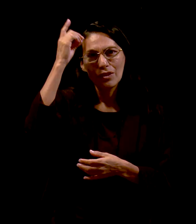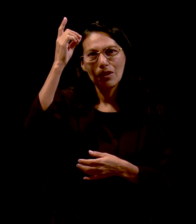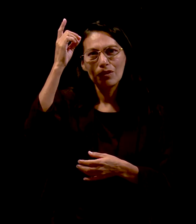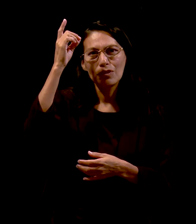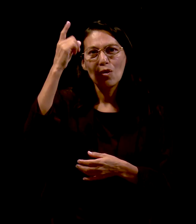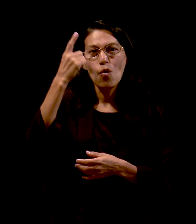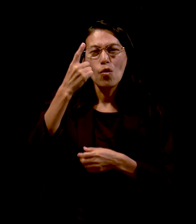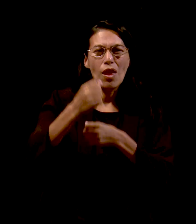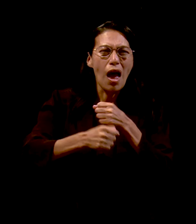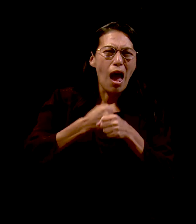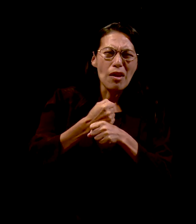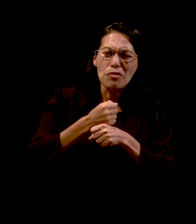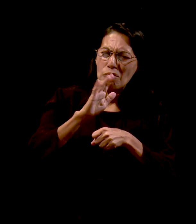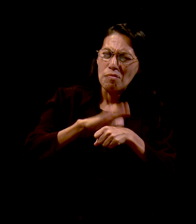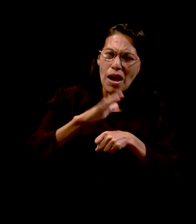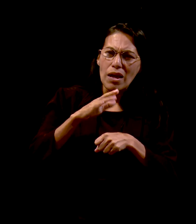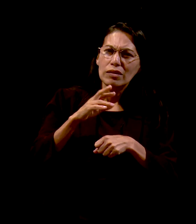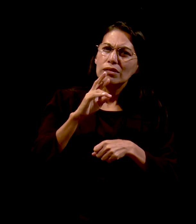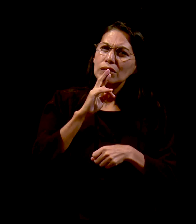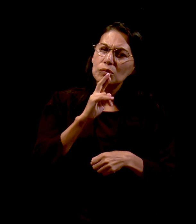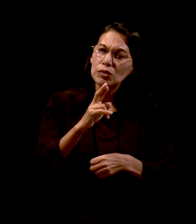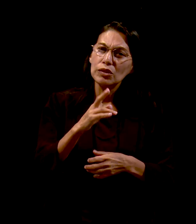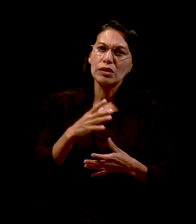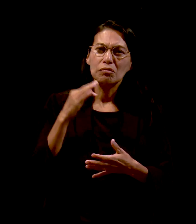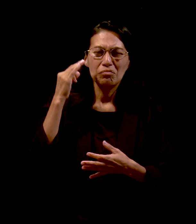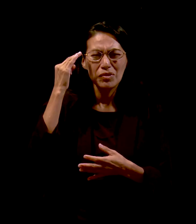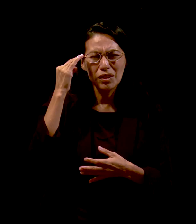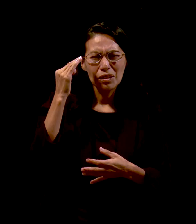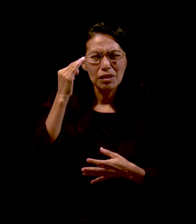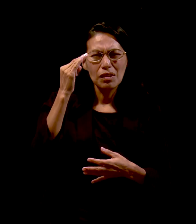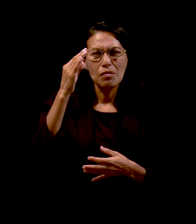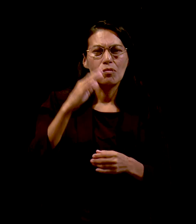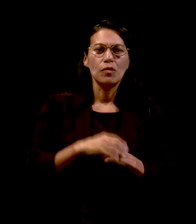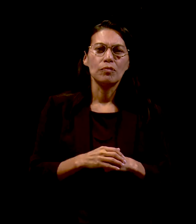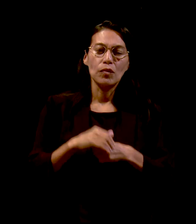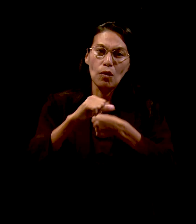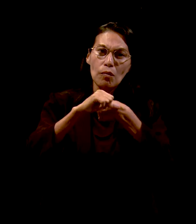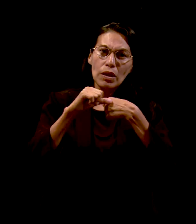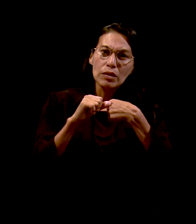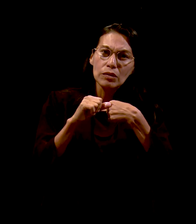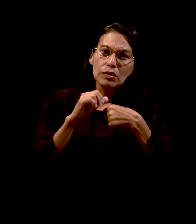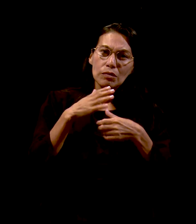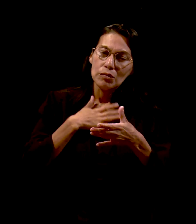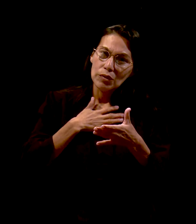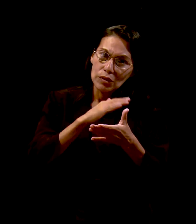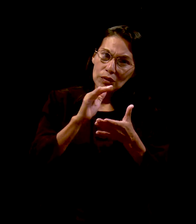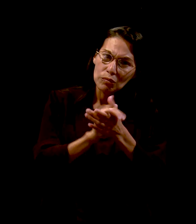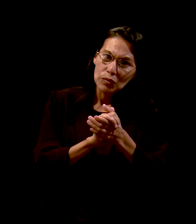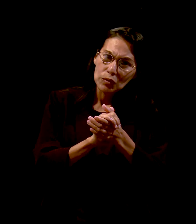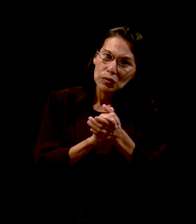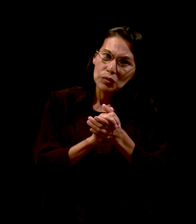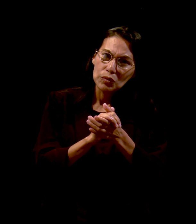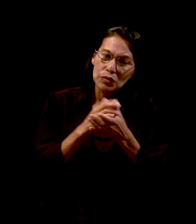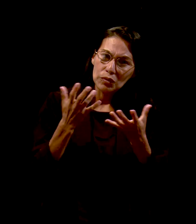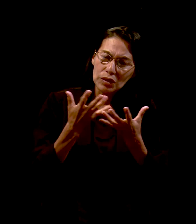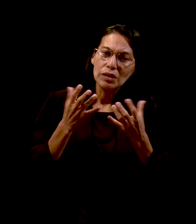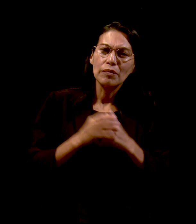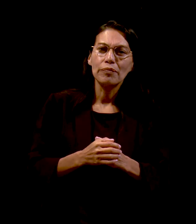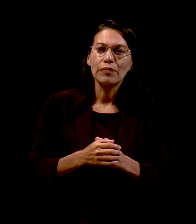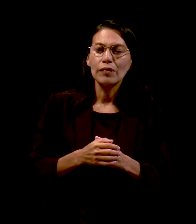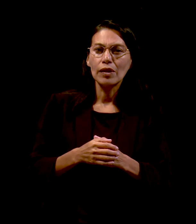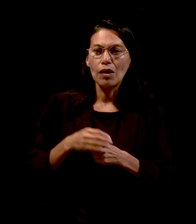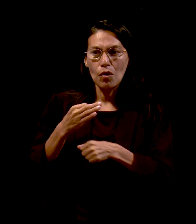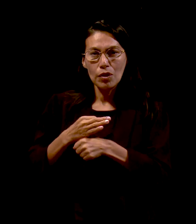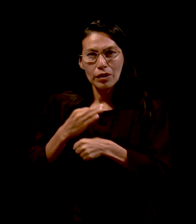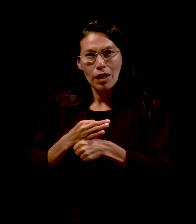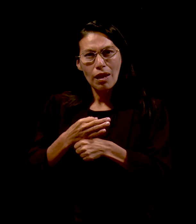más de un año en responder nuestra oración para que la operación de mi esposo y pudiera ser factible en esta experiencia